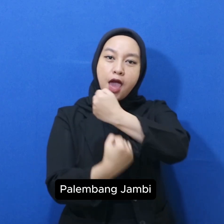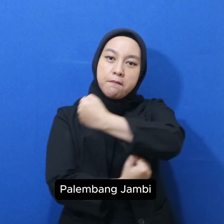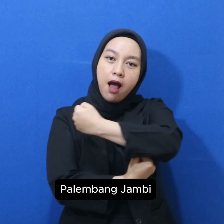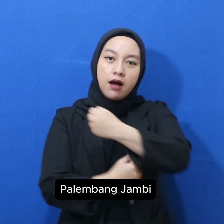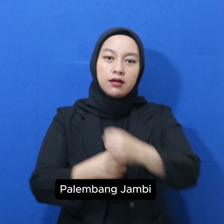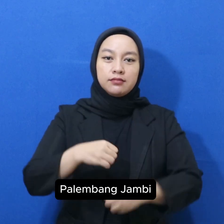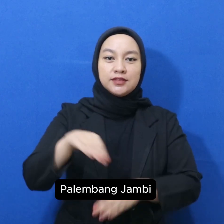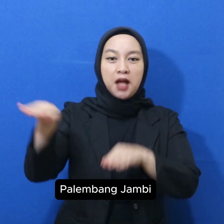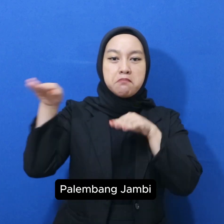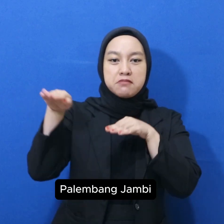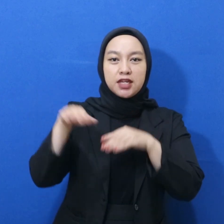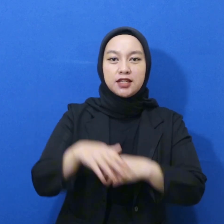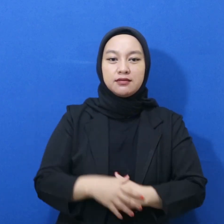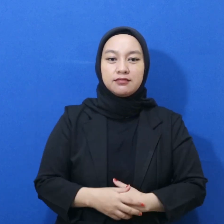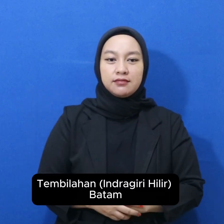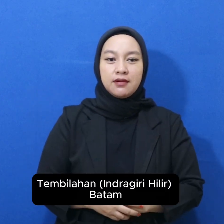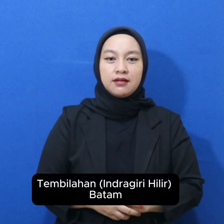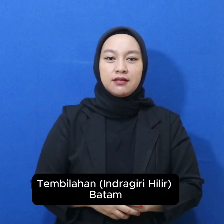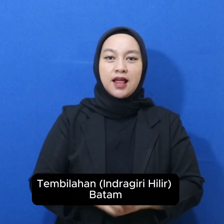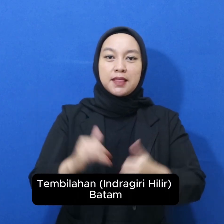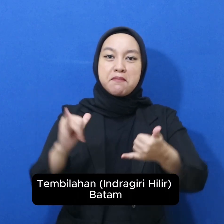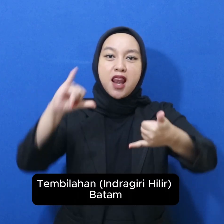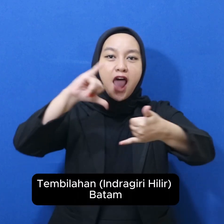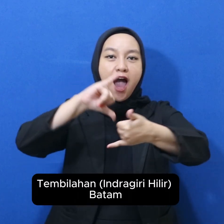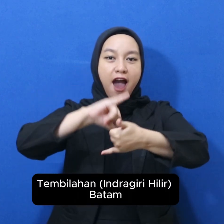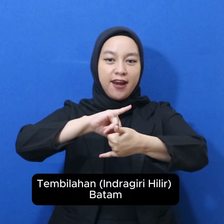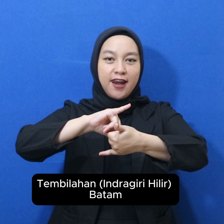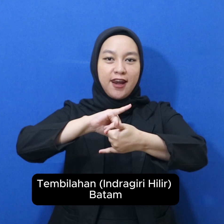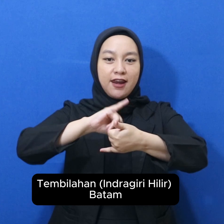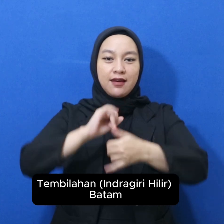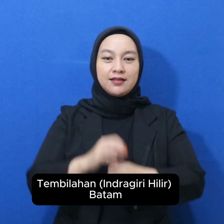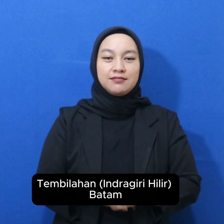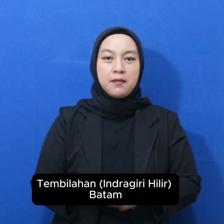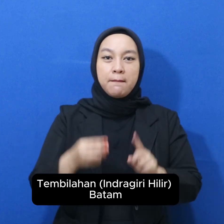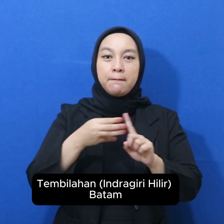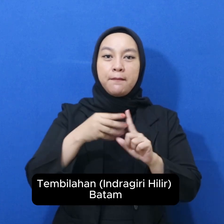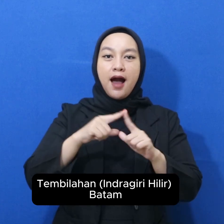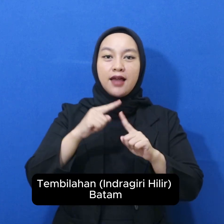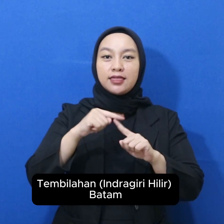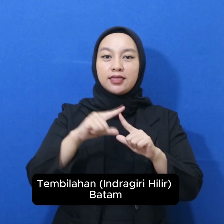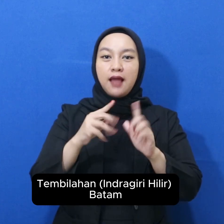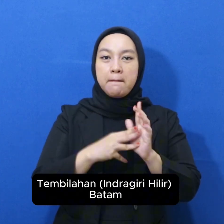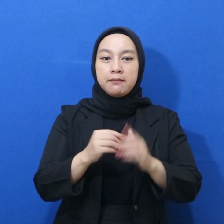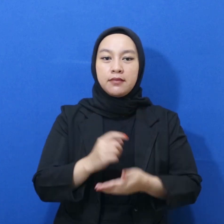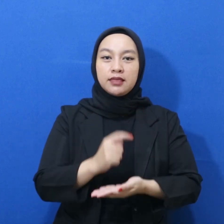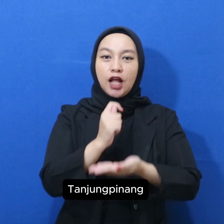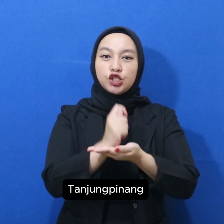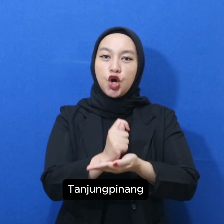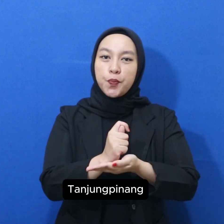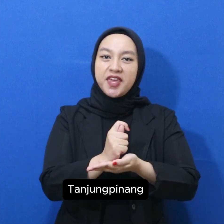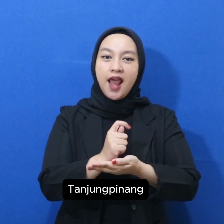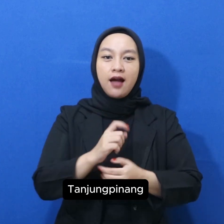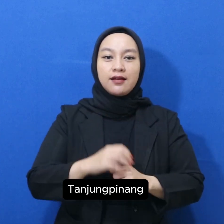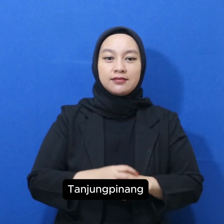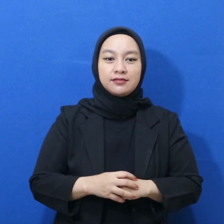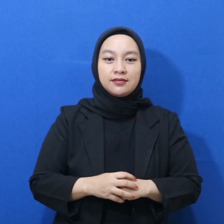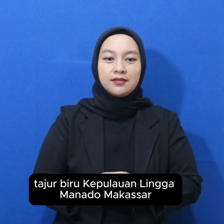Palembang, Jambi, Tembilahan, Indragiri Hilir, Batam, Tanjung Pinang,